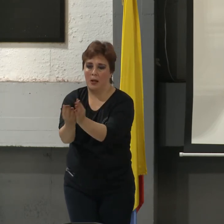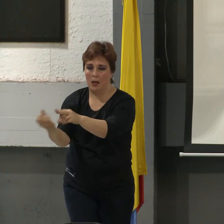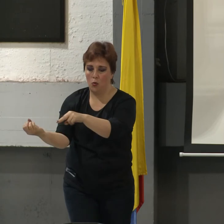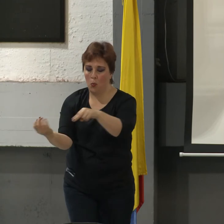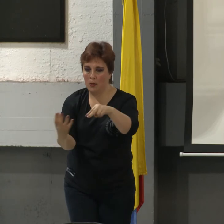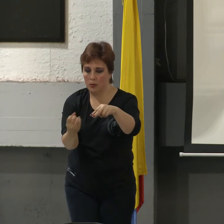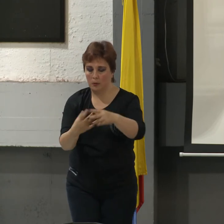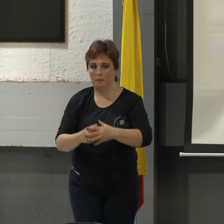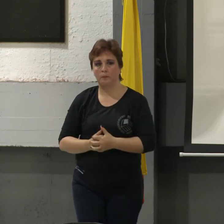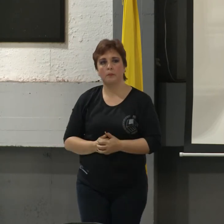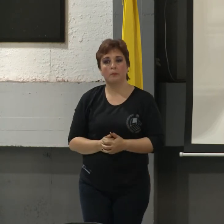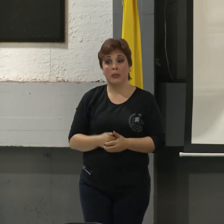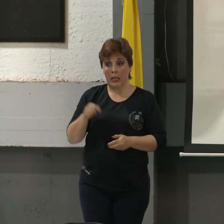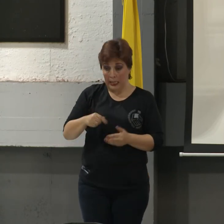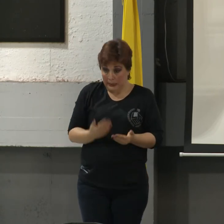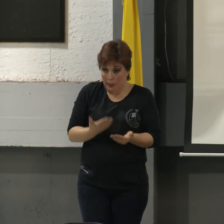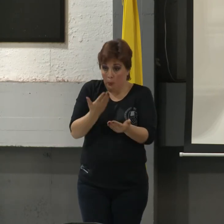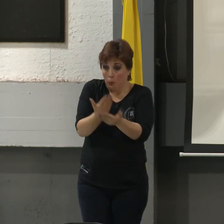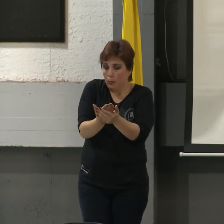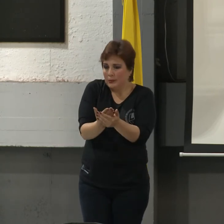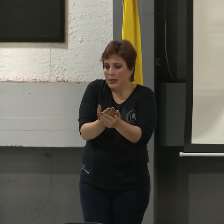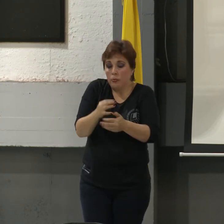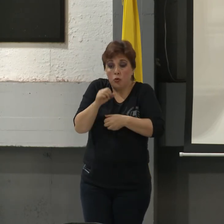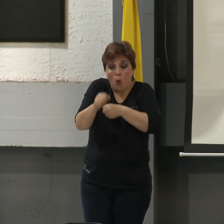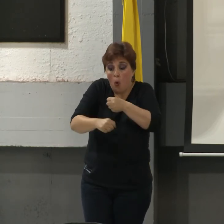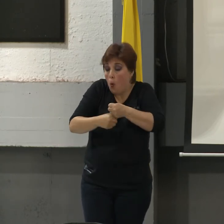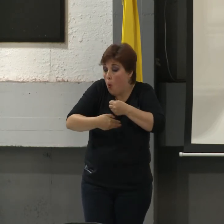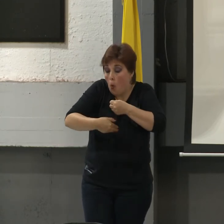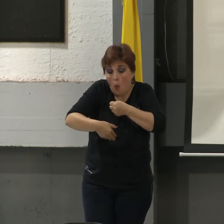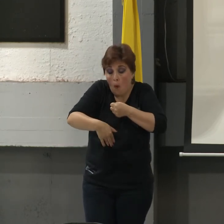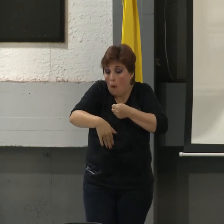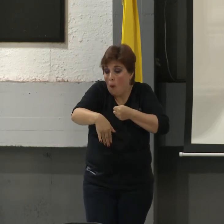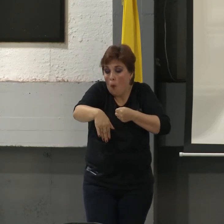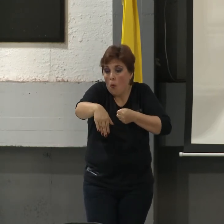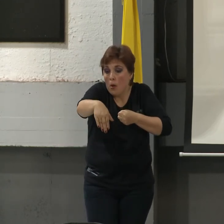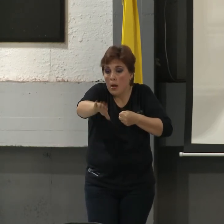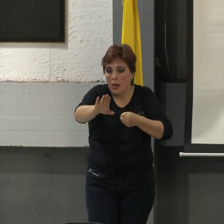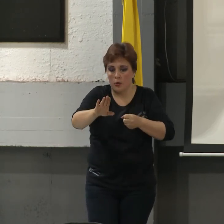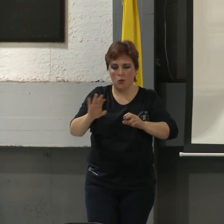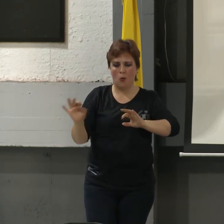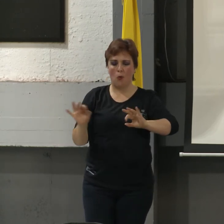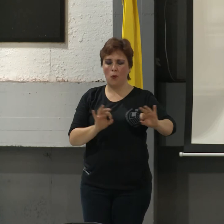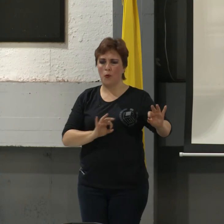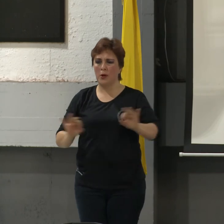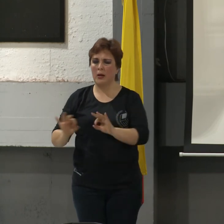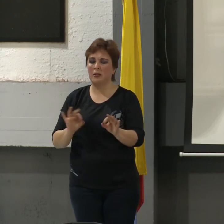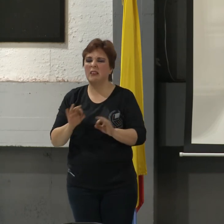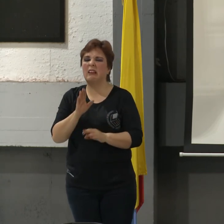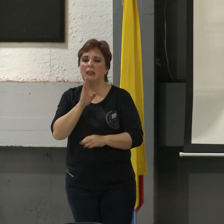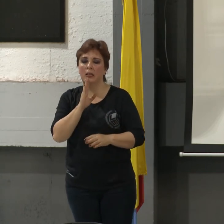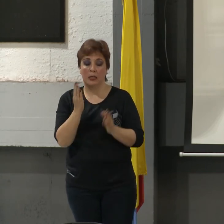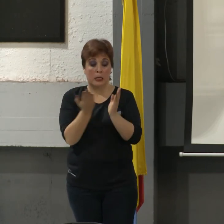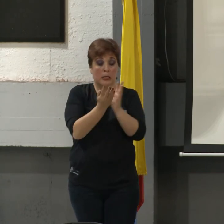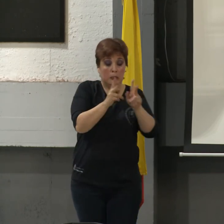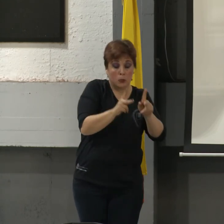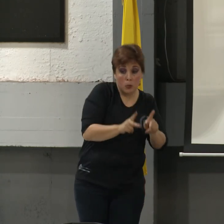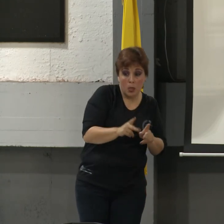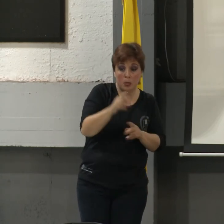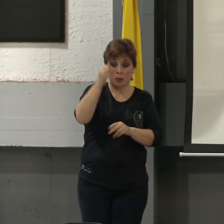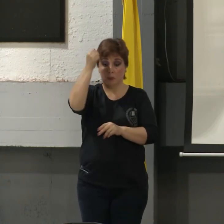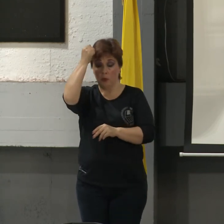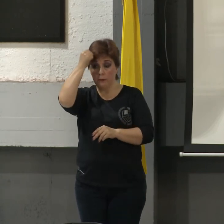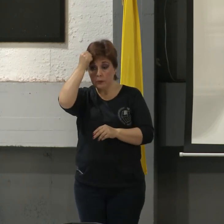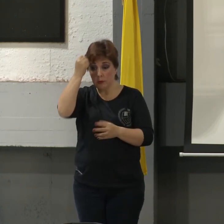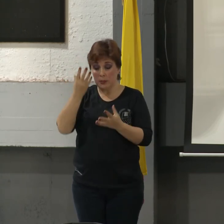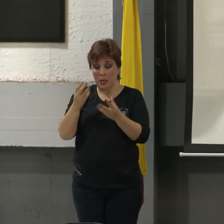esta propuesta será desarrollada durante todo el año por los estudiantes de la licenciatura organizados por semestres y con el acompañamiento de los maestros